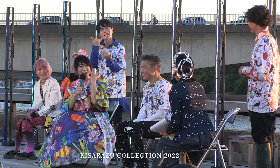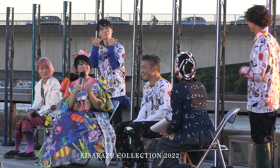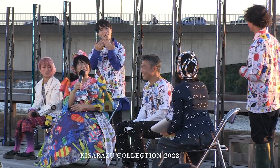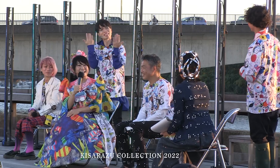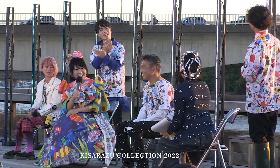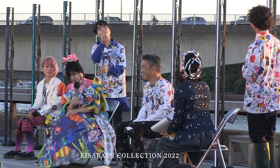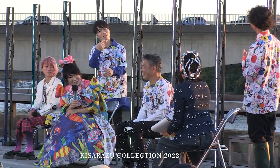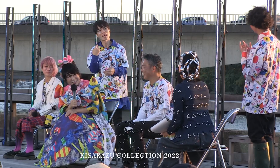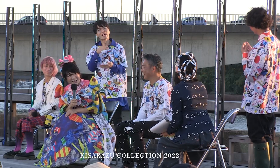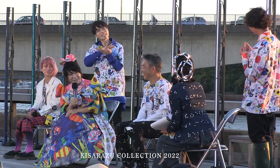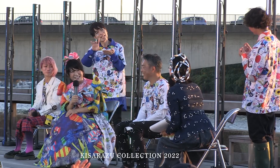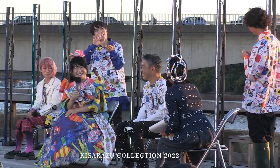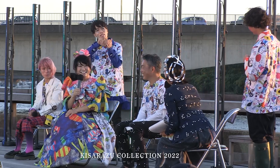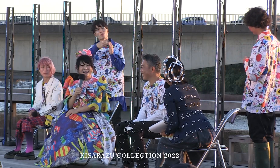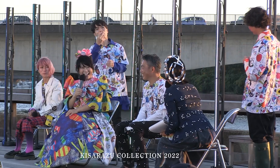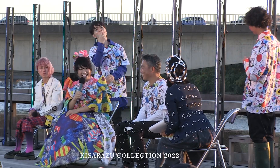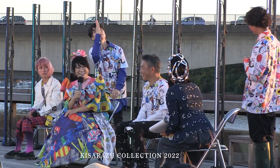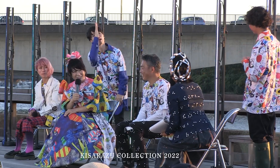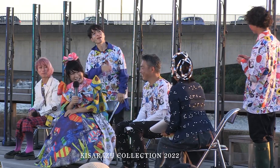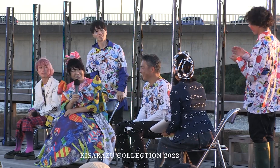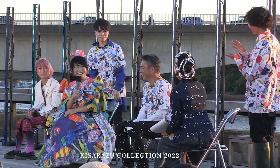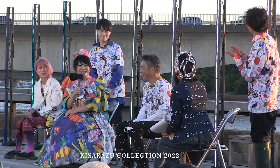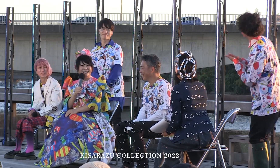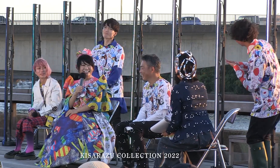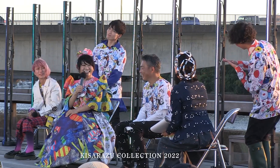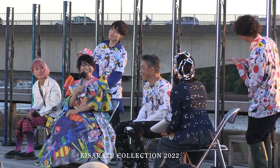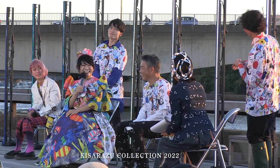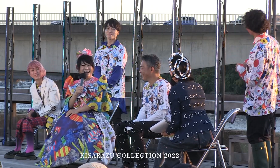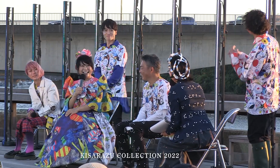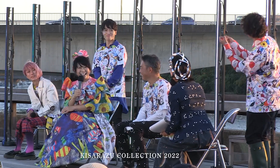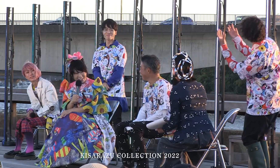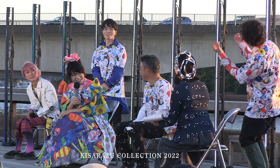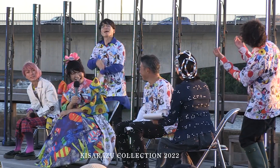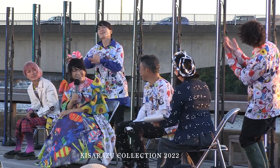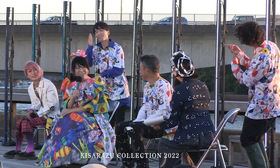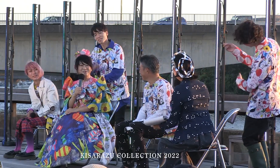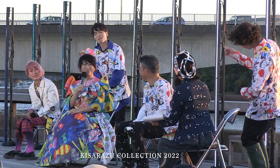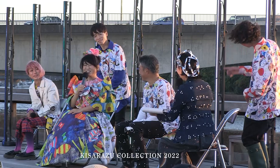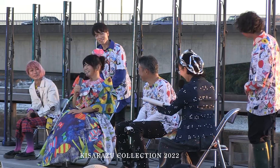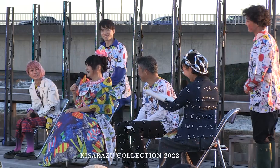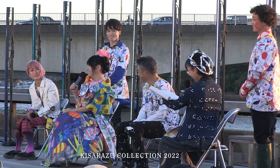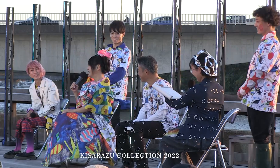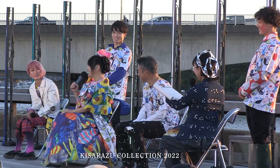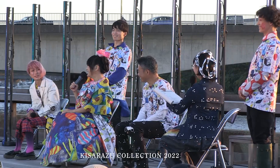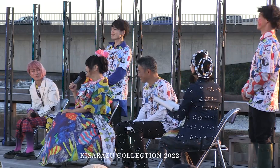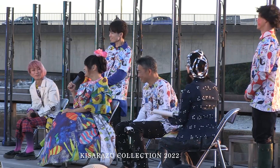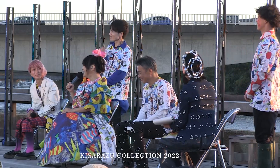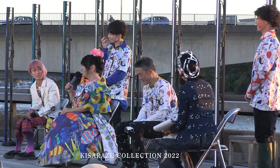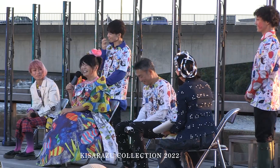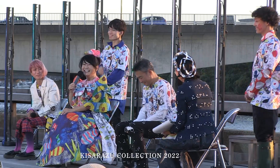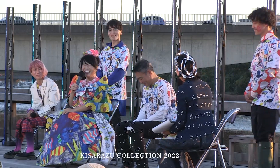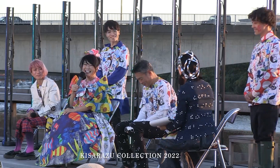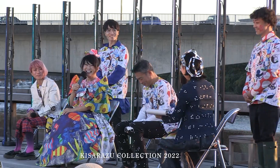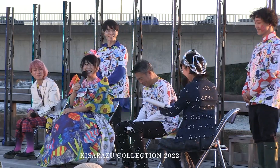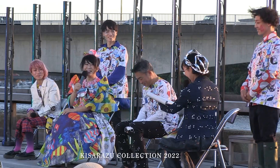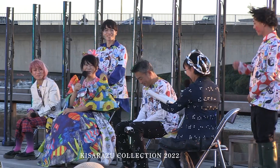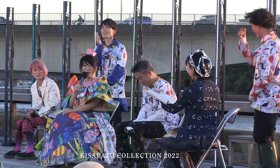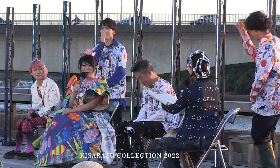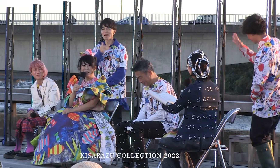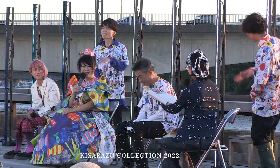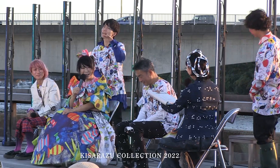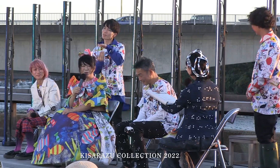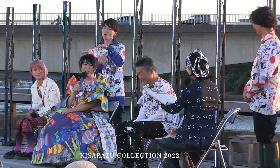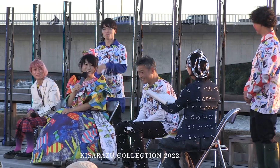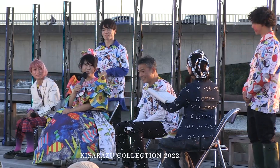ですね。お綺麗な顔見てありがとうございます。 お綺麗で今回はキラキラなさっております。 ありがとうございます。 申し訳ございません。 いやいや、最